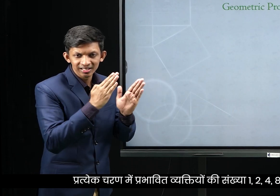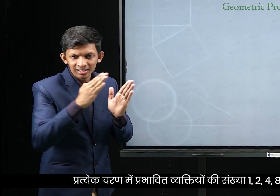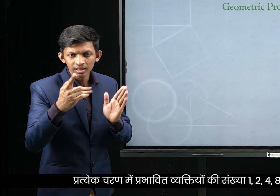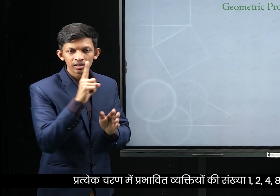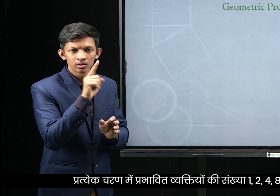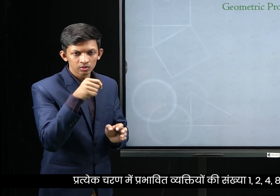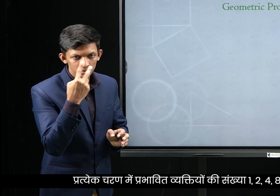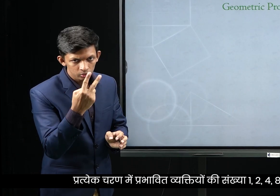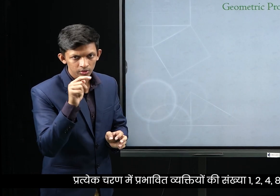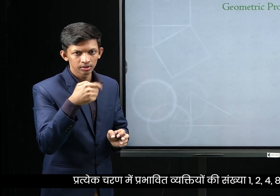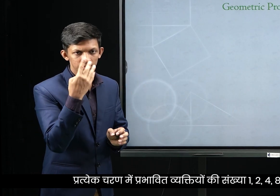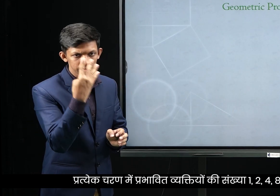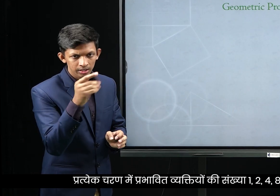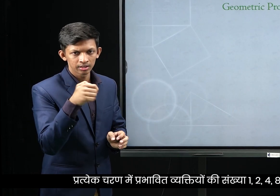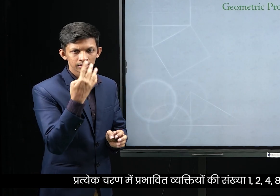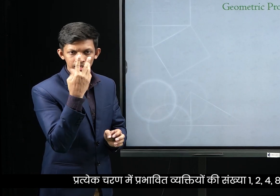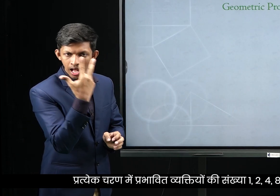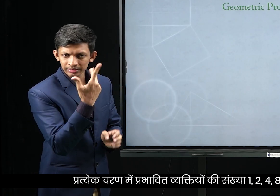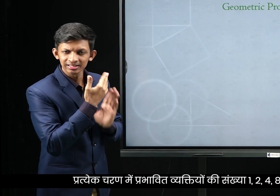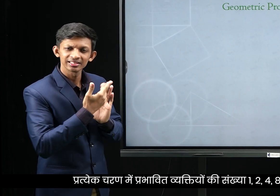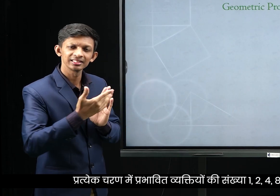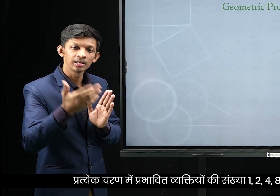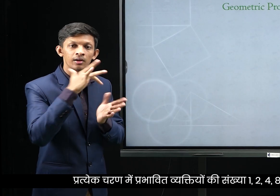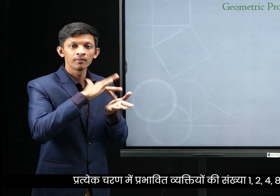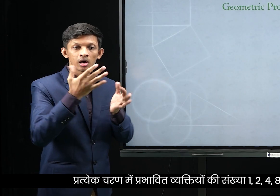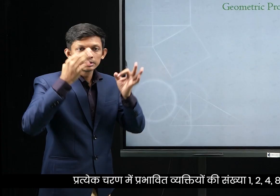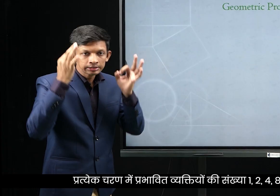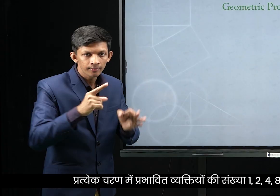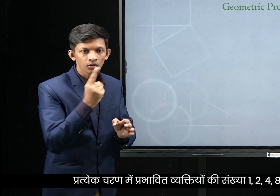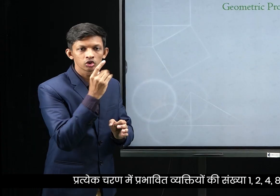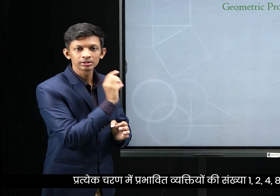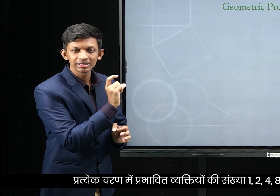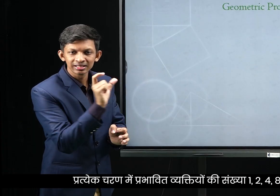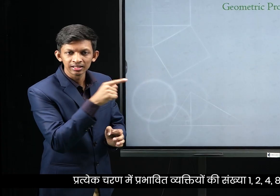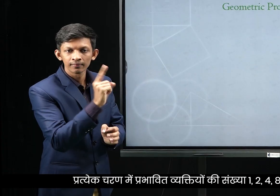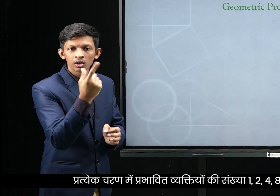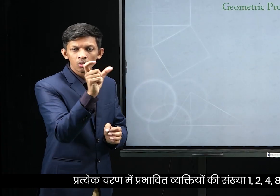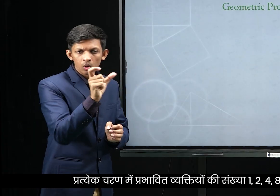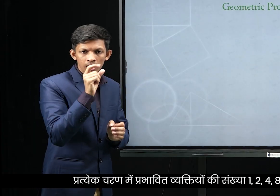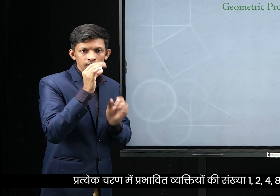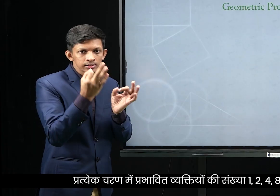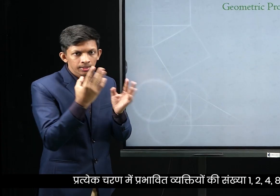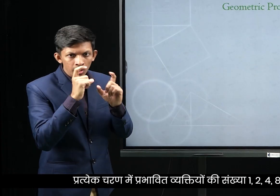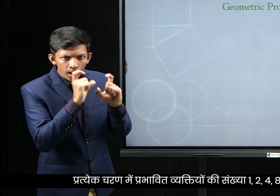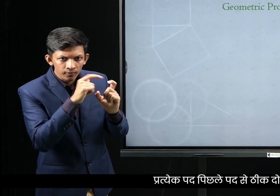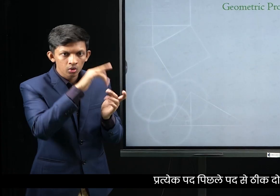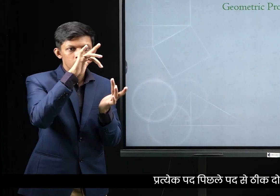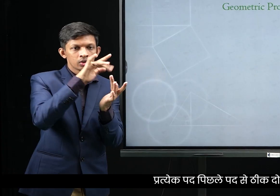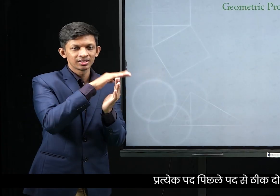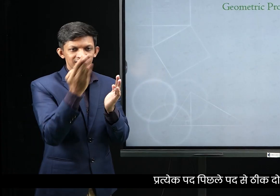में प्रभावित व्यक्तियों की संख्या 1, 2, 4, 8 जहाँ पहले पद को छोड़कर प्रत्येक पद पिछले